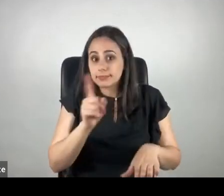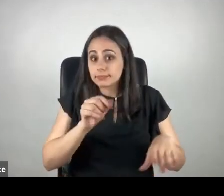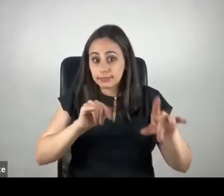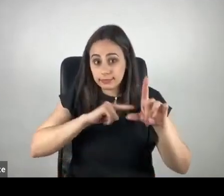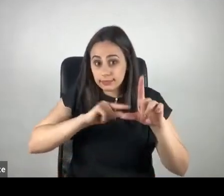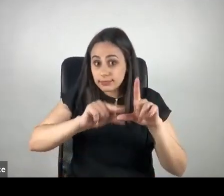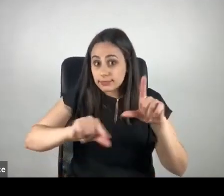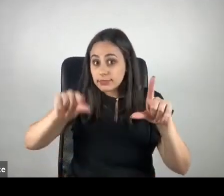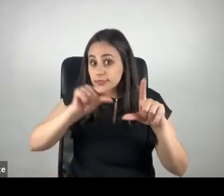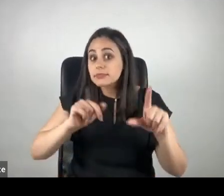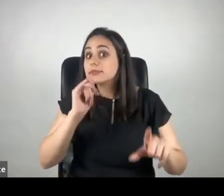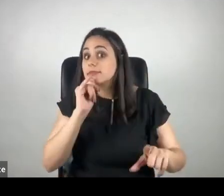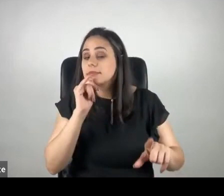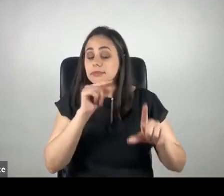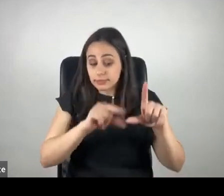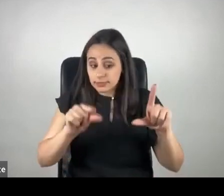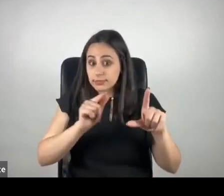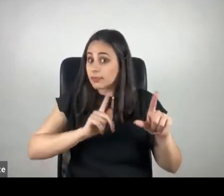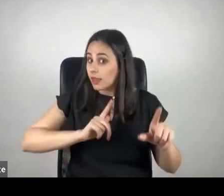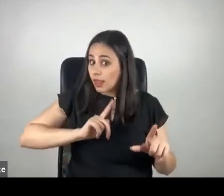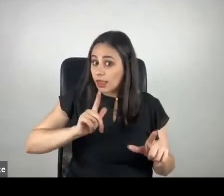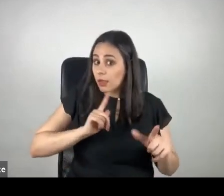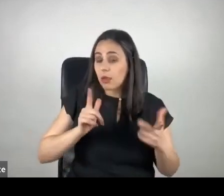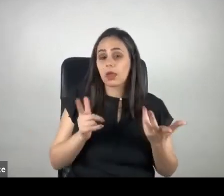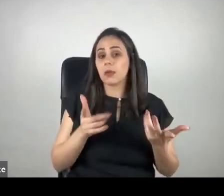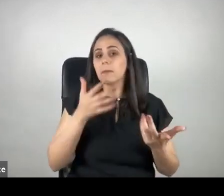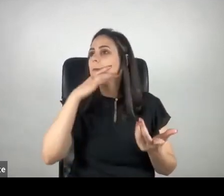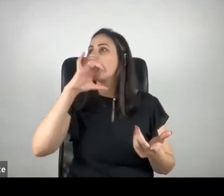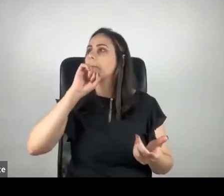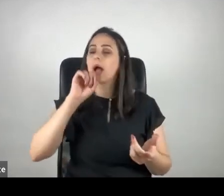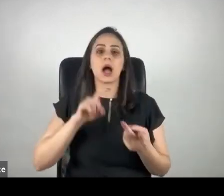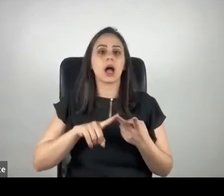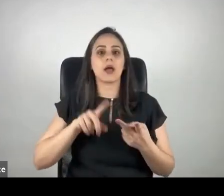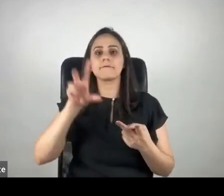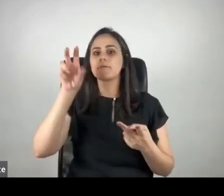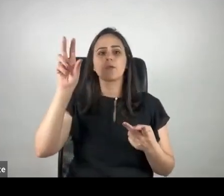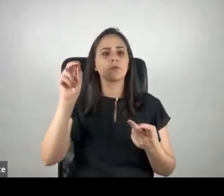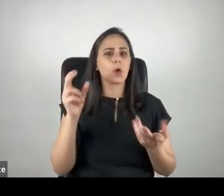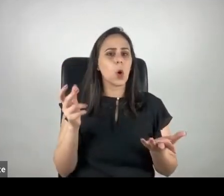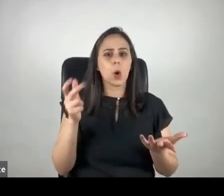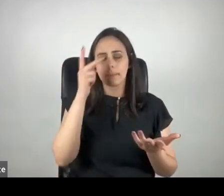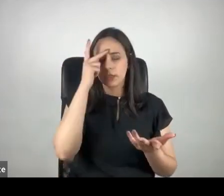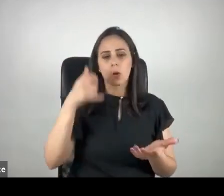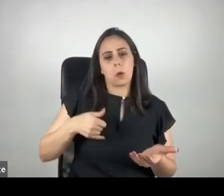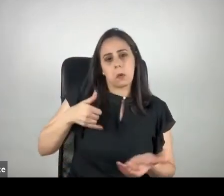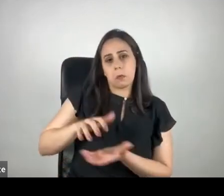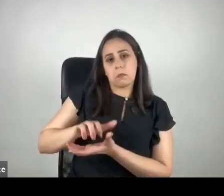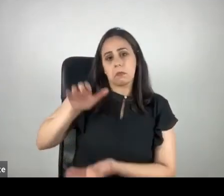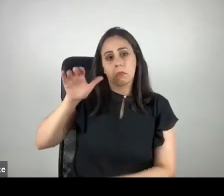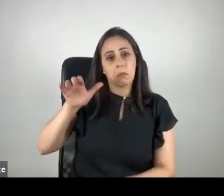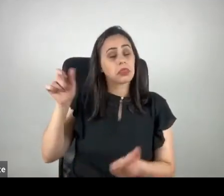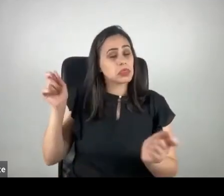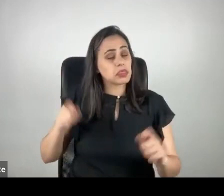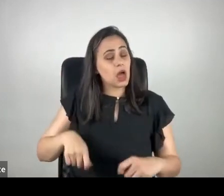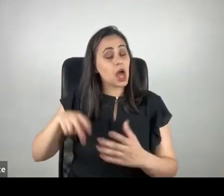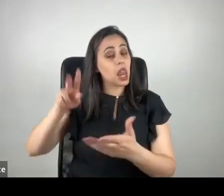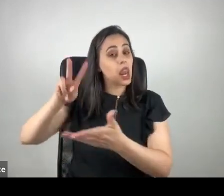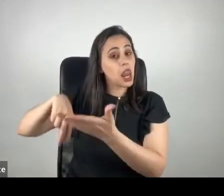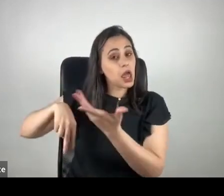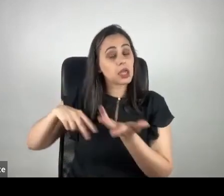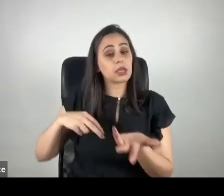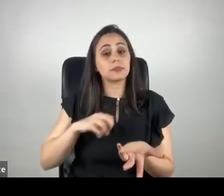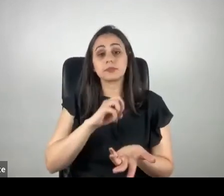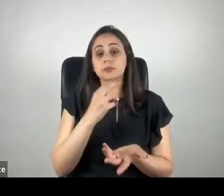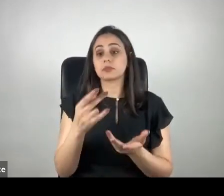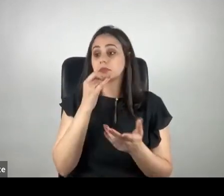por exemplo, o meu pai, meu avô, ou quem é mais velho, vai poder conseguir ler. Ou se vocês estiverem